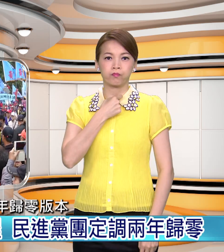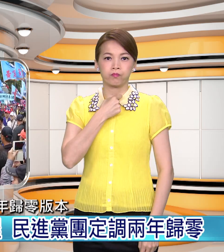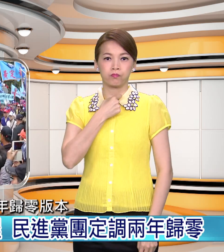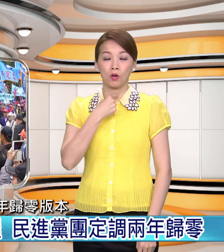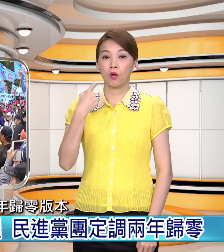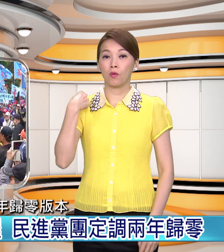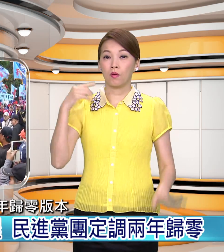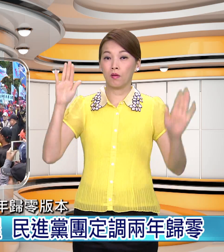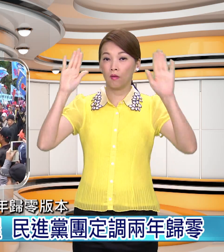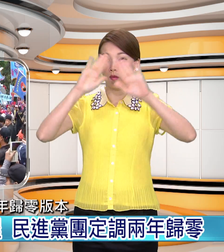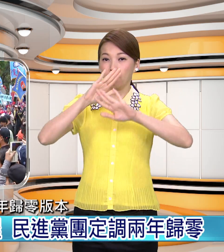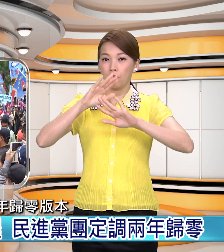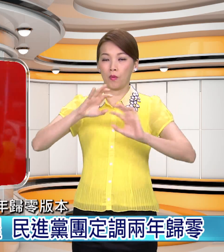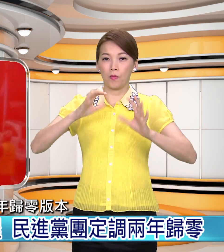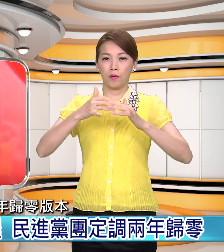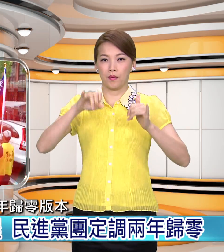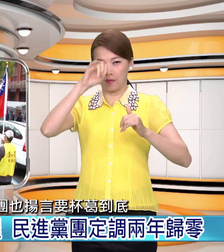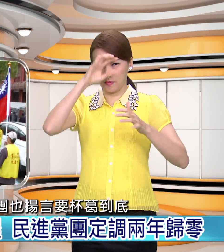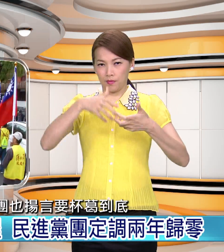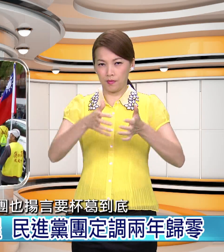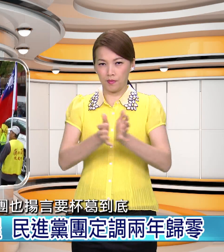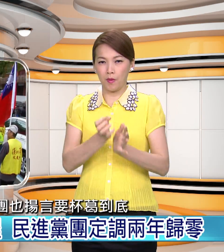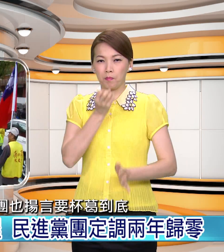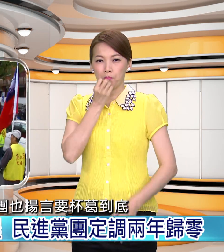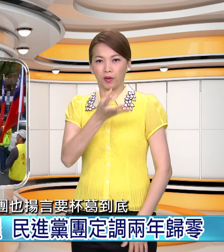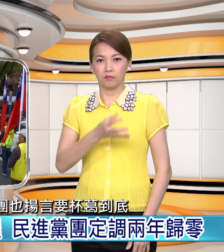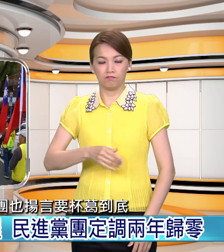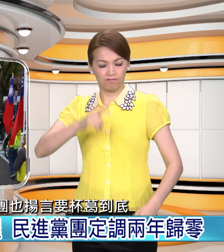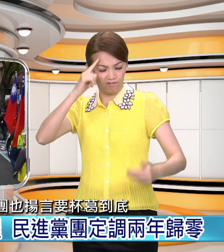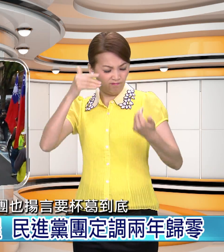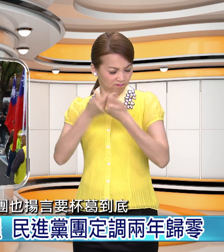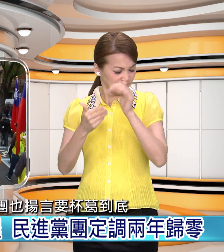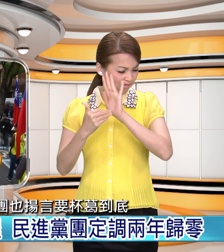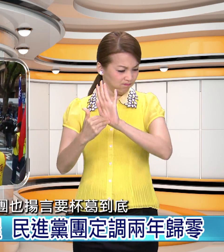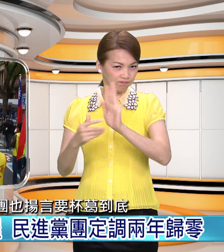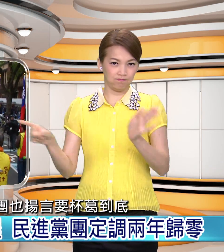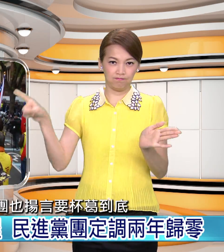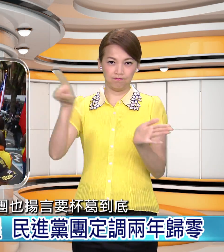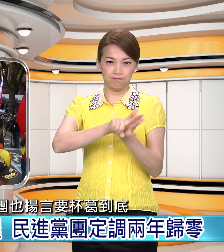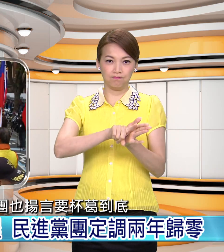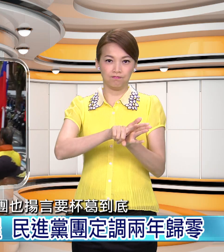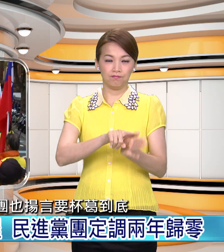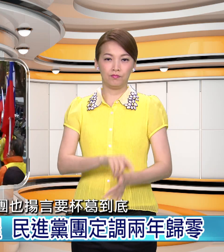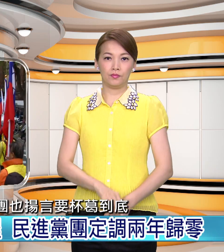两年归零版本。昨天傍晚，国民党团扬言要杯葛到底。